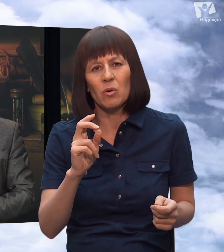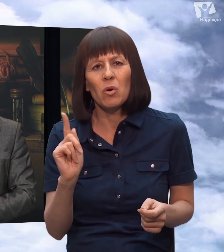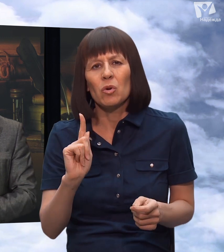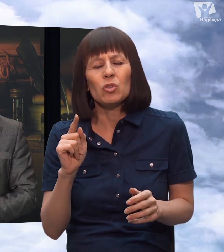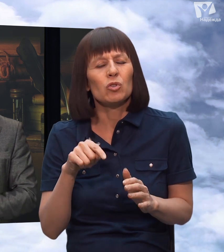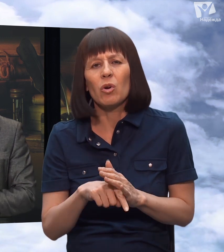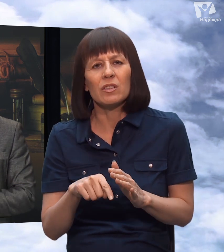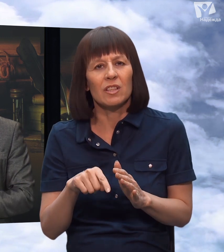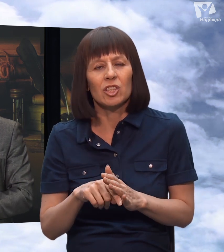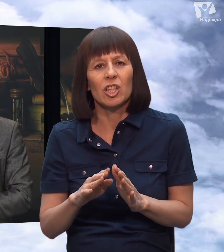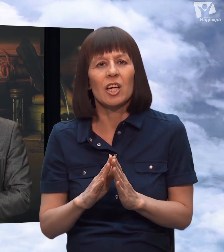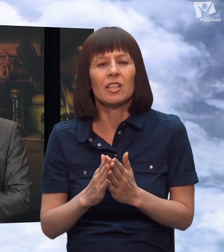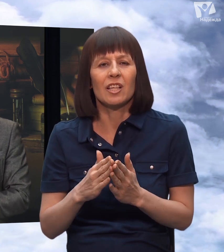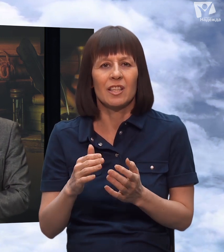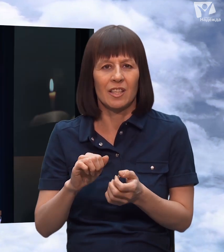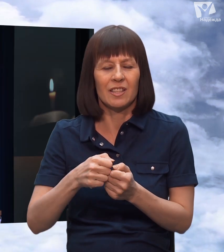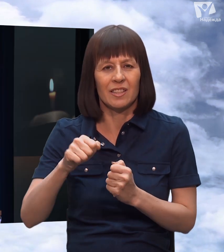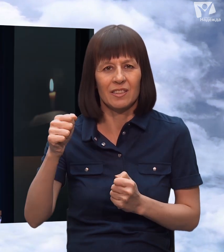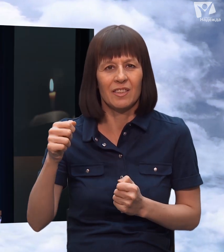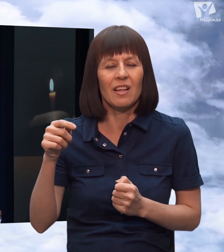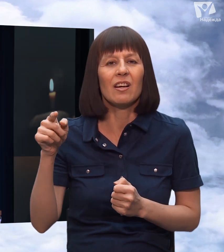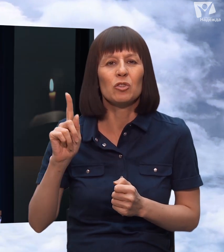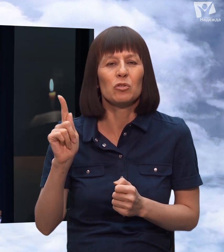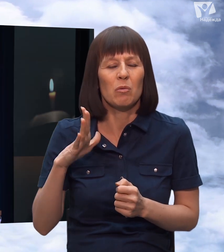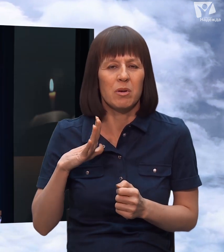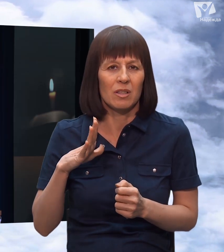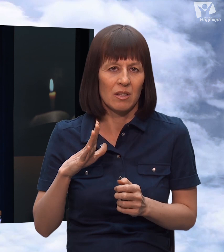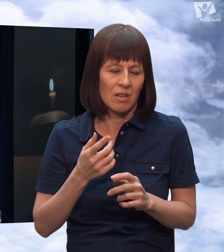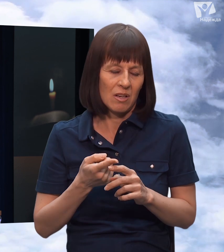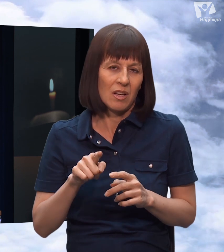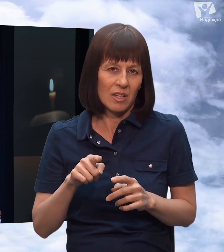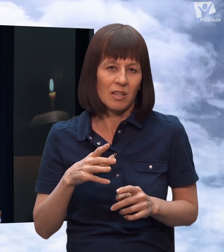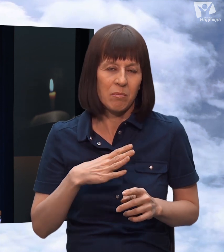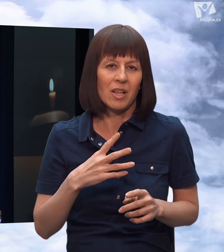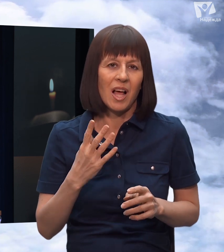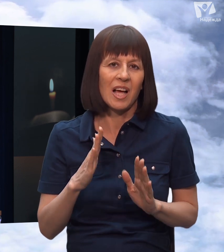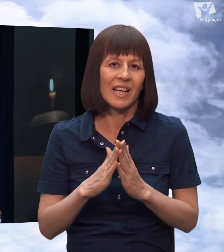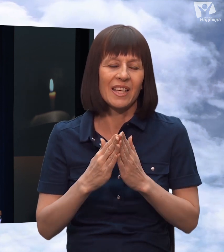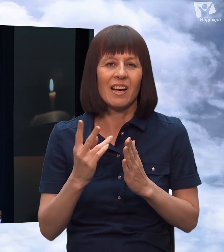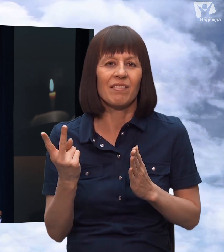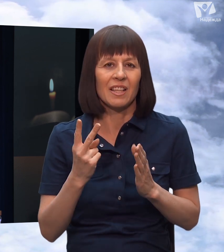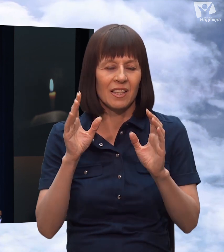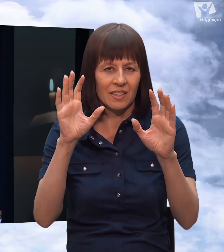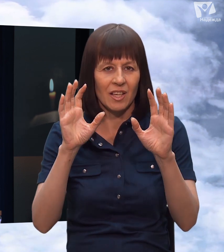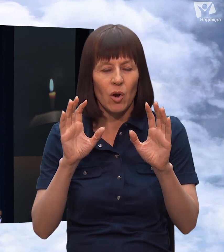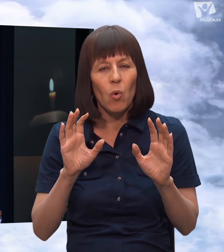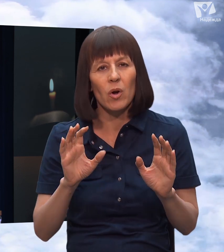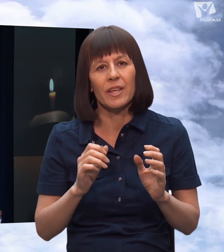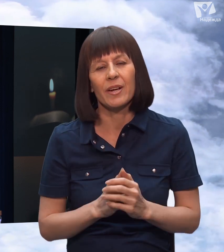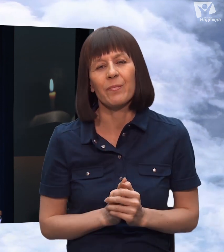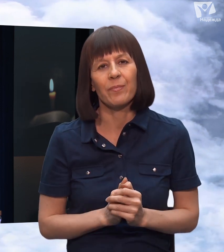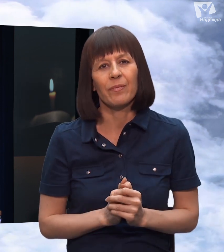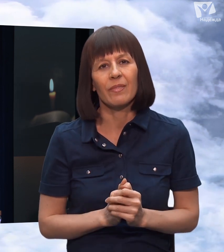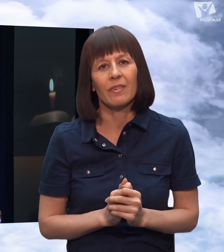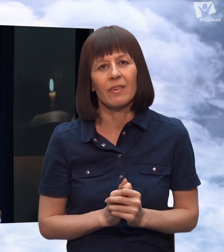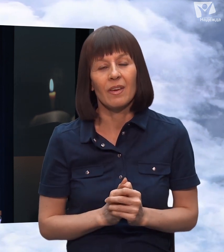но подозреваю что как раз таки и то есть книга второзаконие да то есть который собственно который мы говорим то